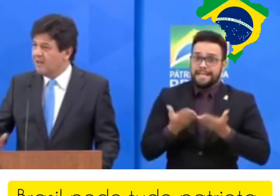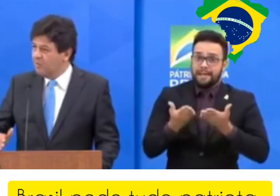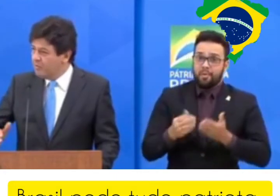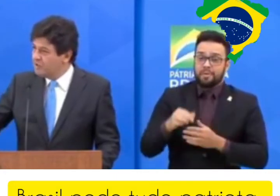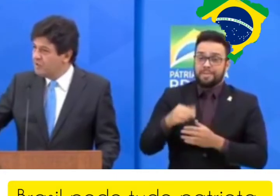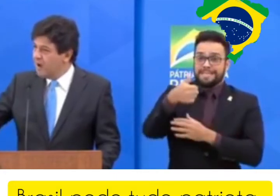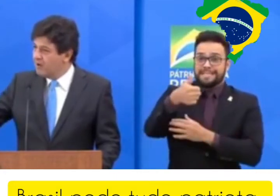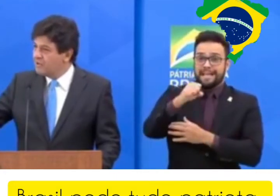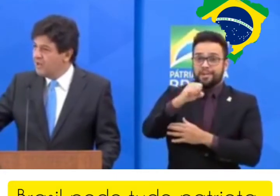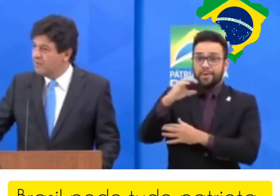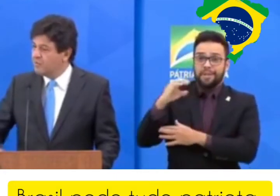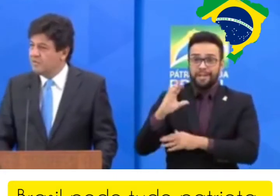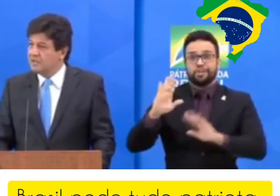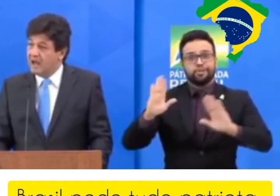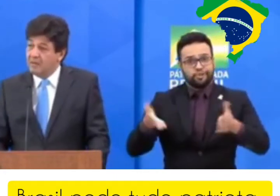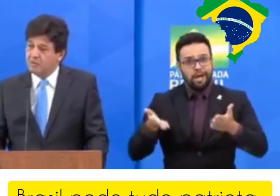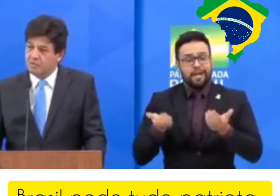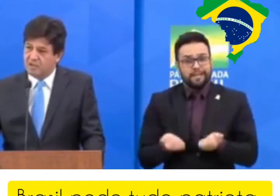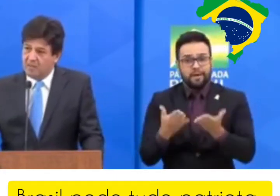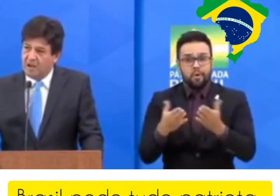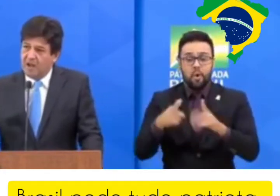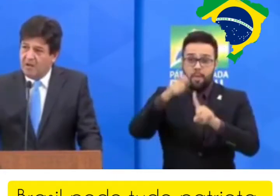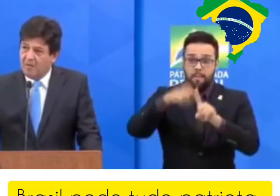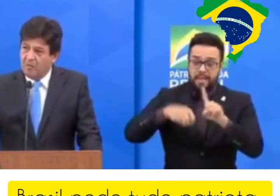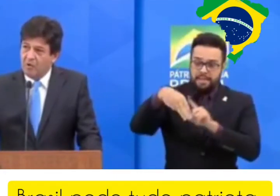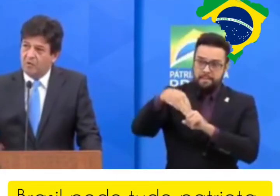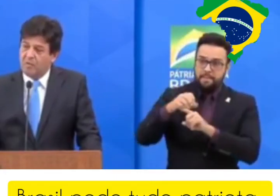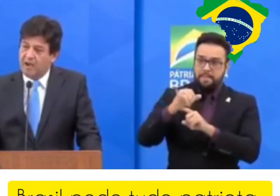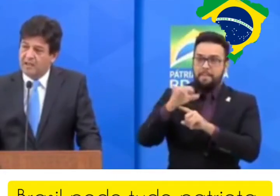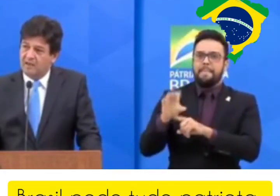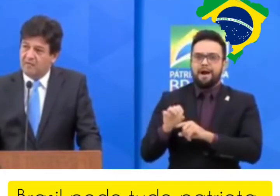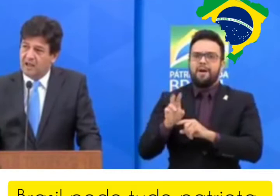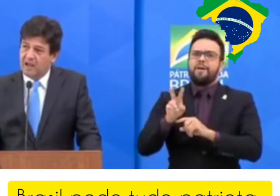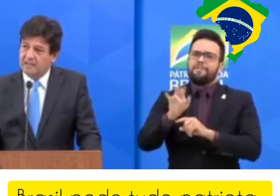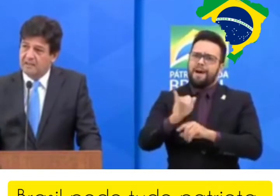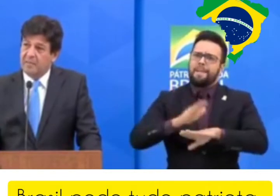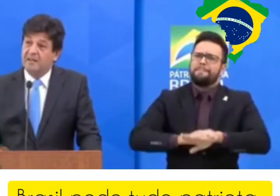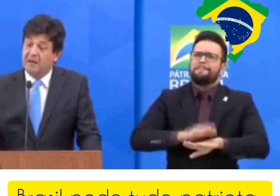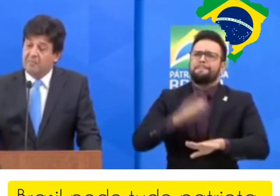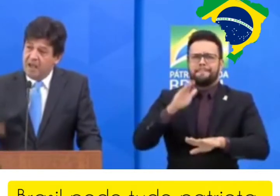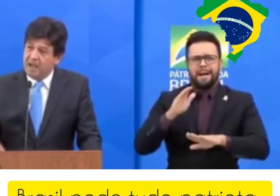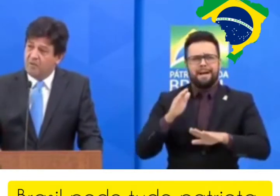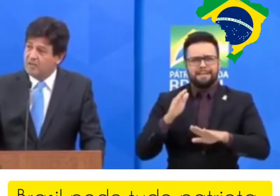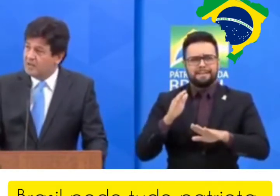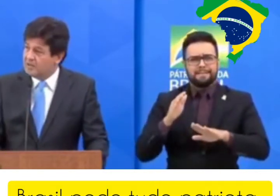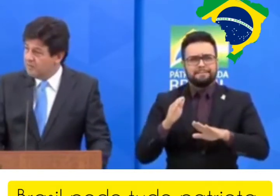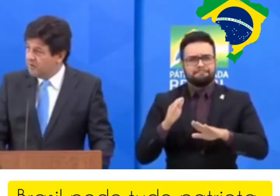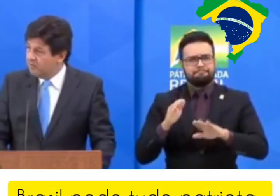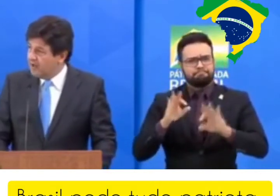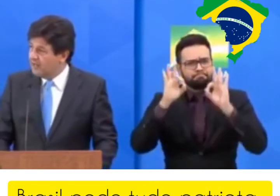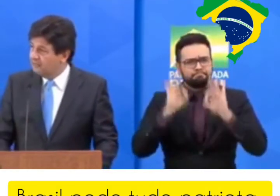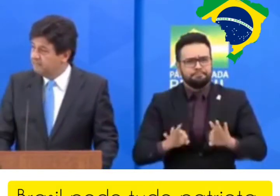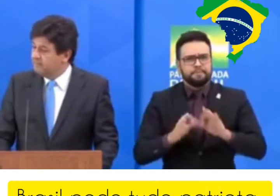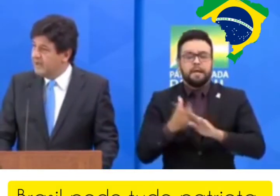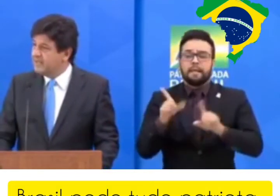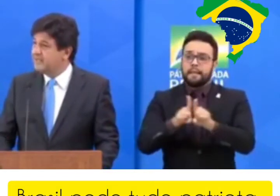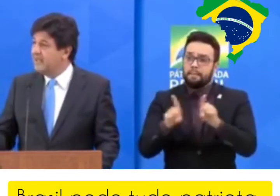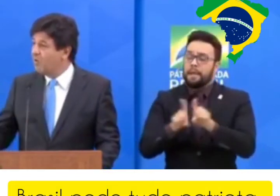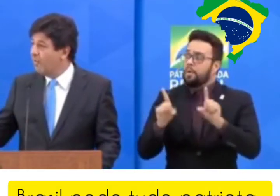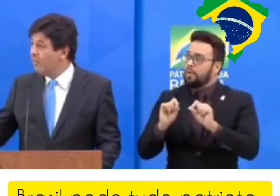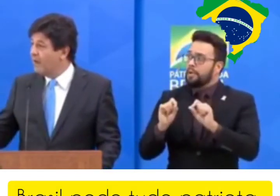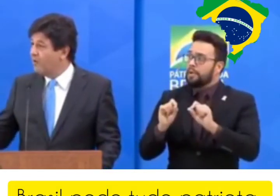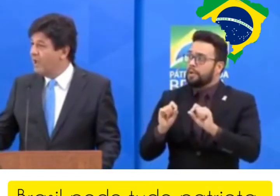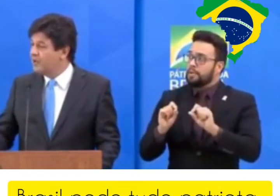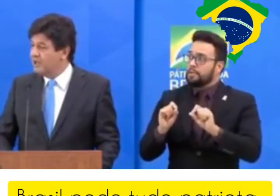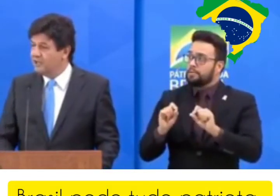sistema. No mês de maio nós estaremos com um sistema muito mais eficaz. Também com a iniciativa privada, mas